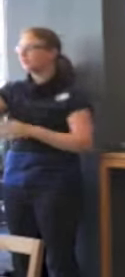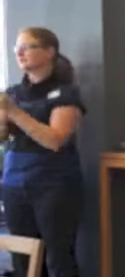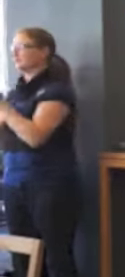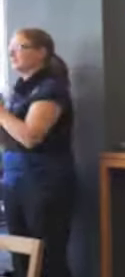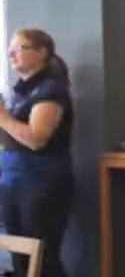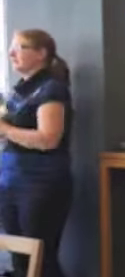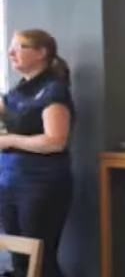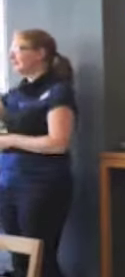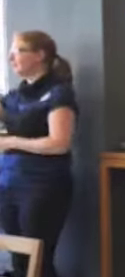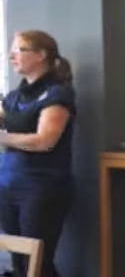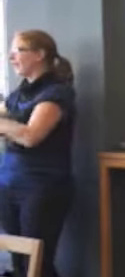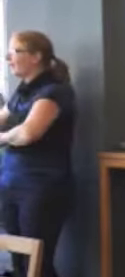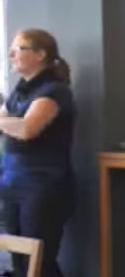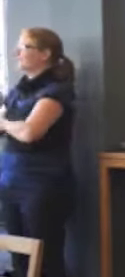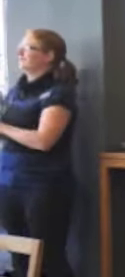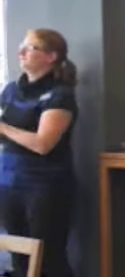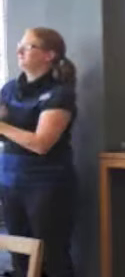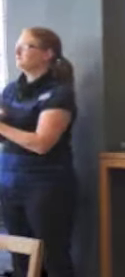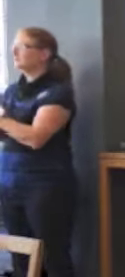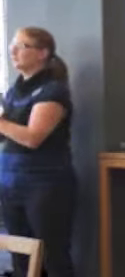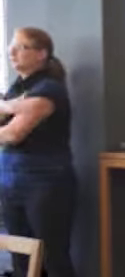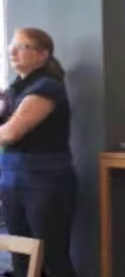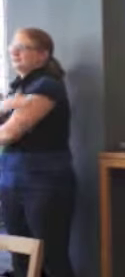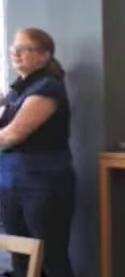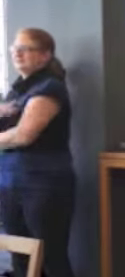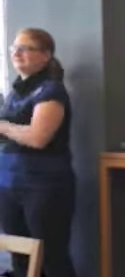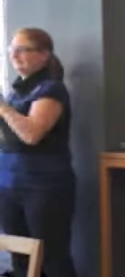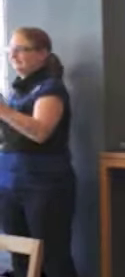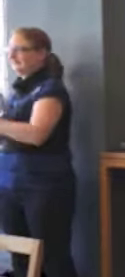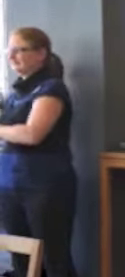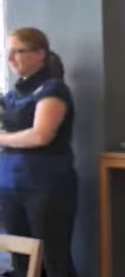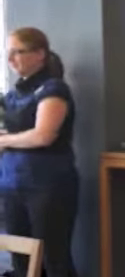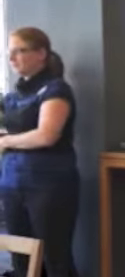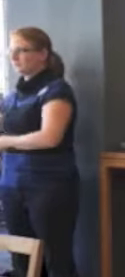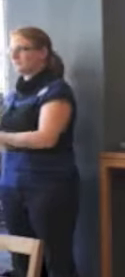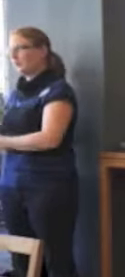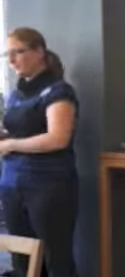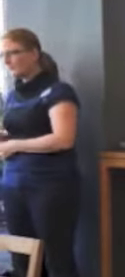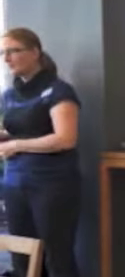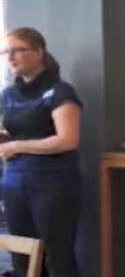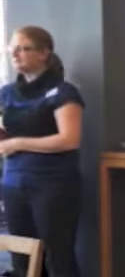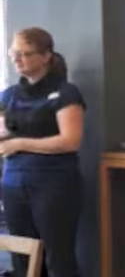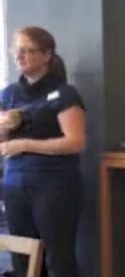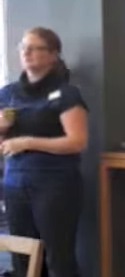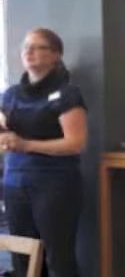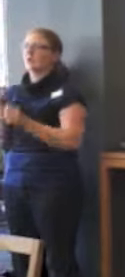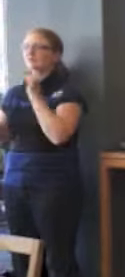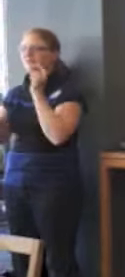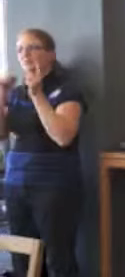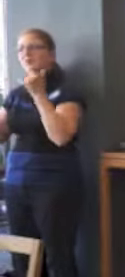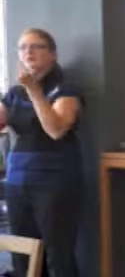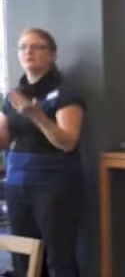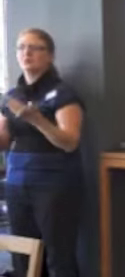regionens behov av handel och tjänster och tillväxtsatsningar i regionen. Och det är precis det som är tanken att vi ska diskutera här och nu